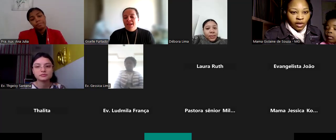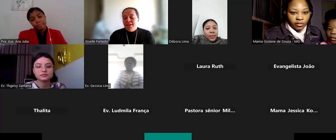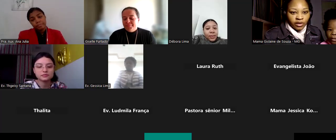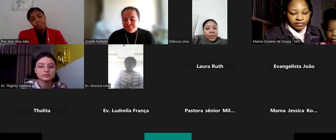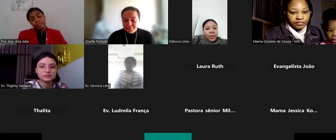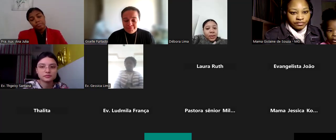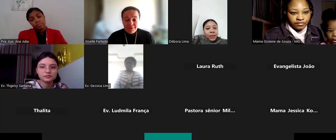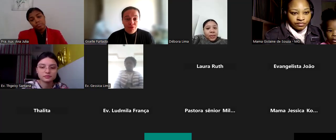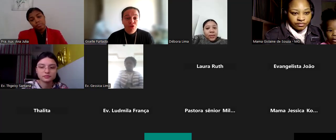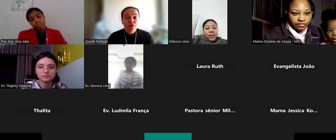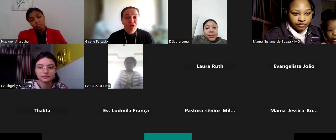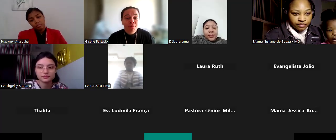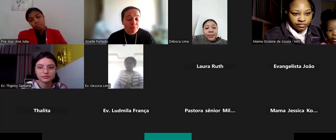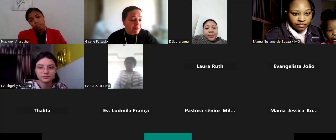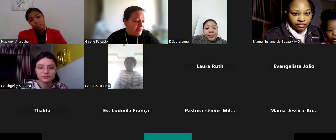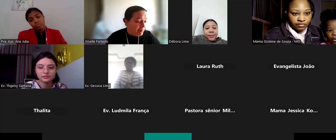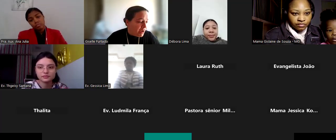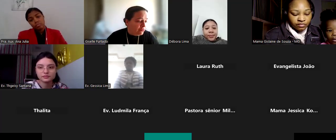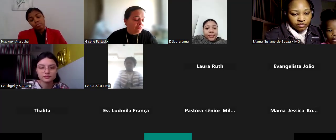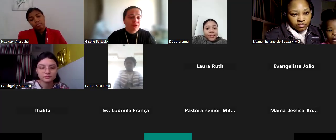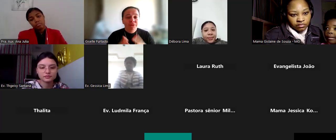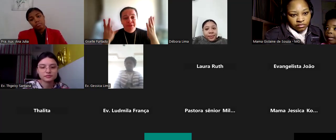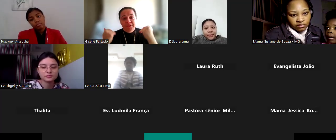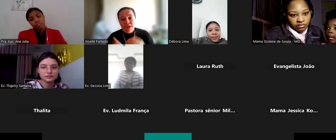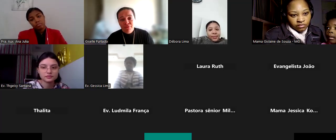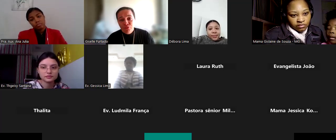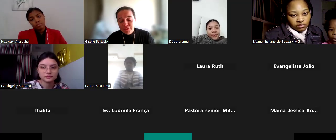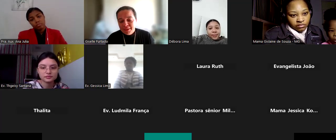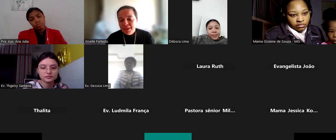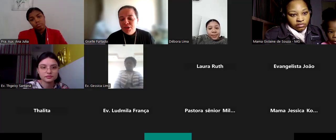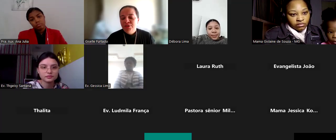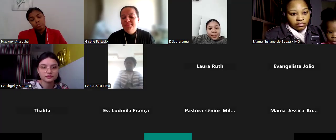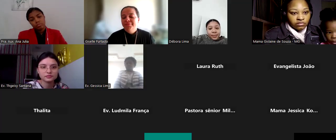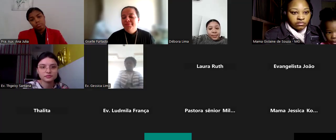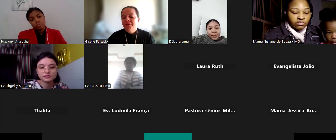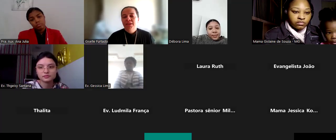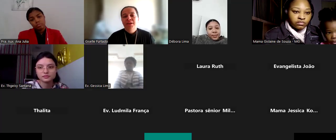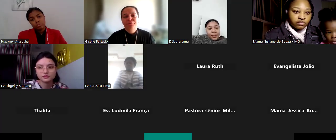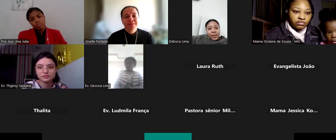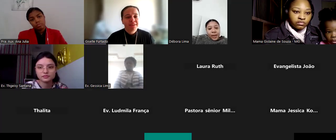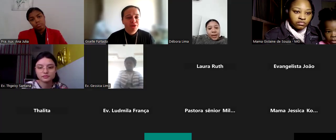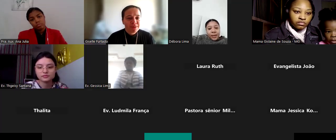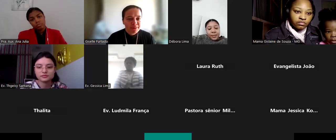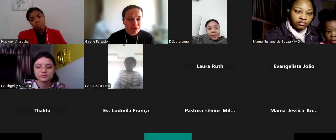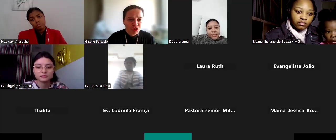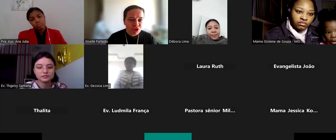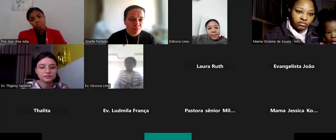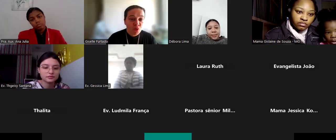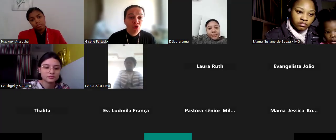É, O Senhor me chamou para esse trabalho quando eu ainda estava em outra igreja e Ele fez nascer uma semente de amor no